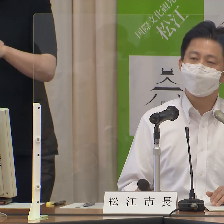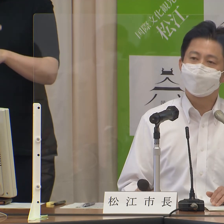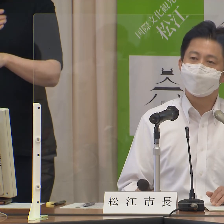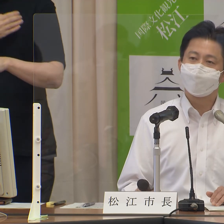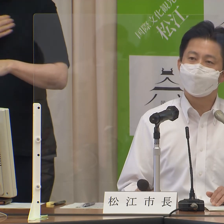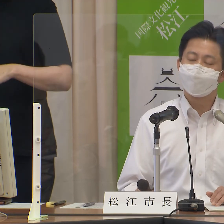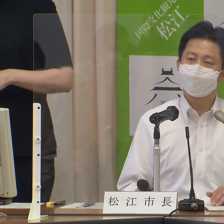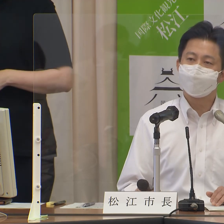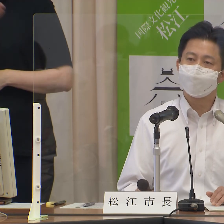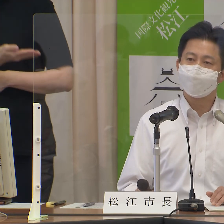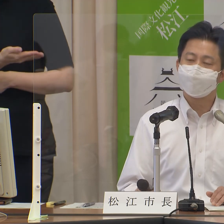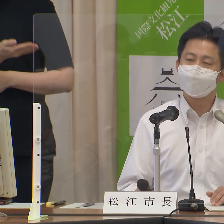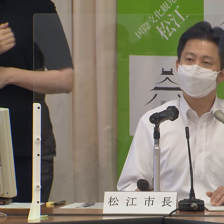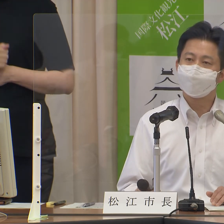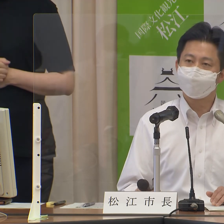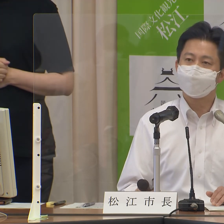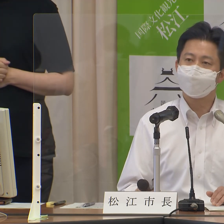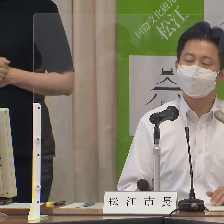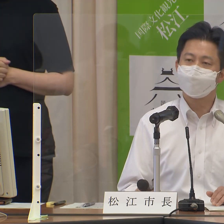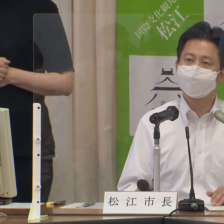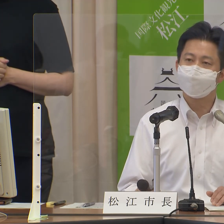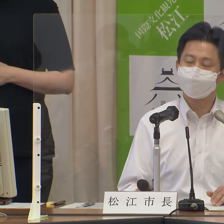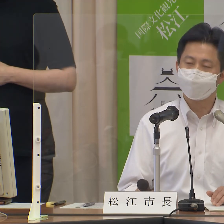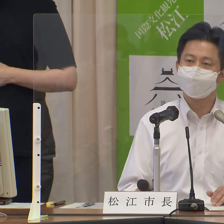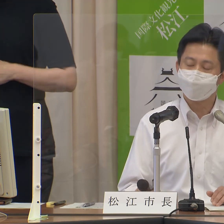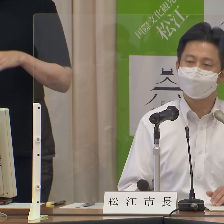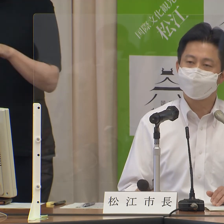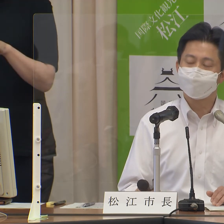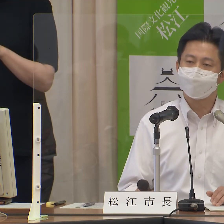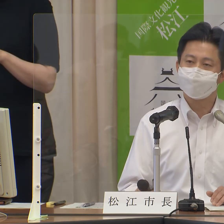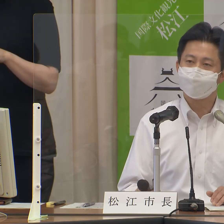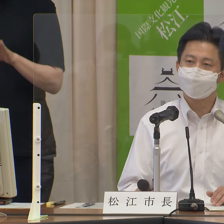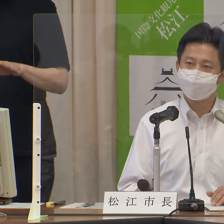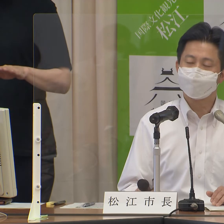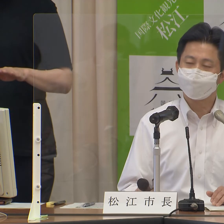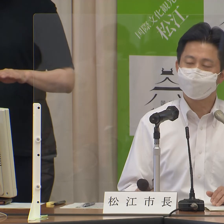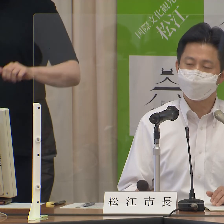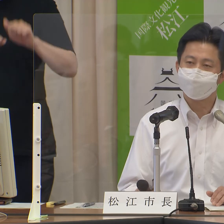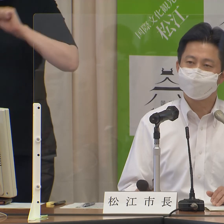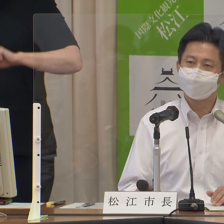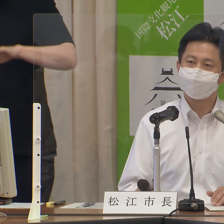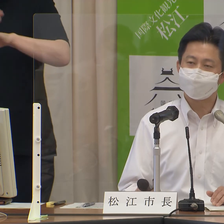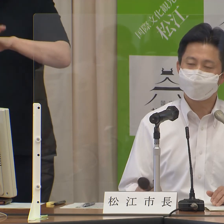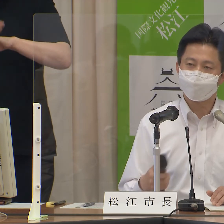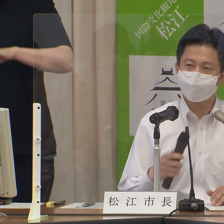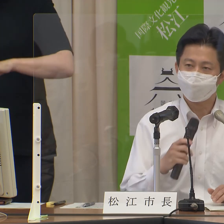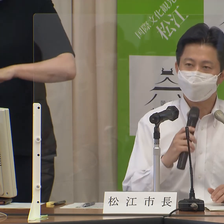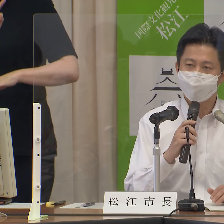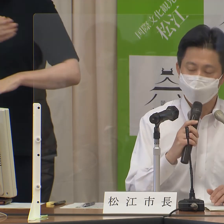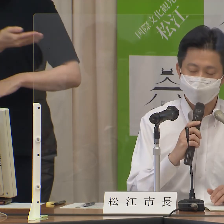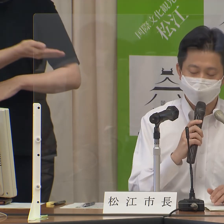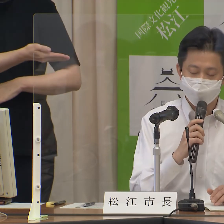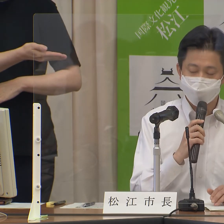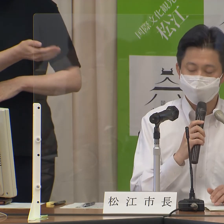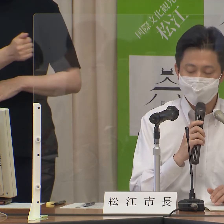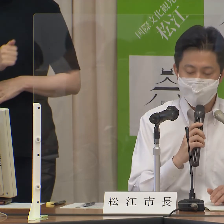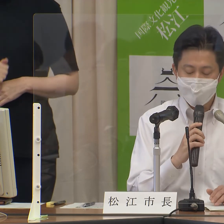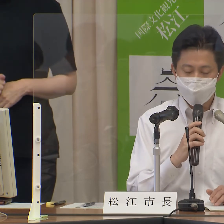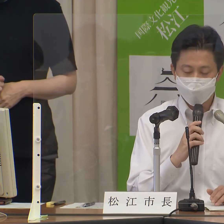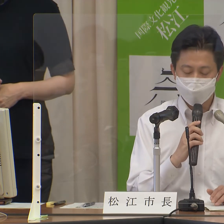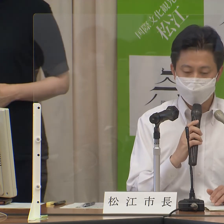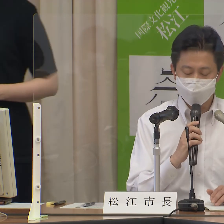みの、児童生徒の過ごし方についてですね、何かメッセージがあればいただけますでしょうか。 はい、分かり